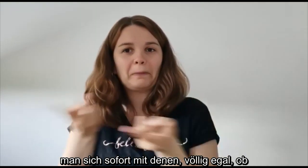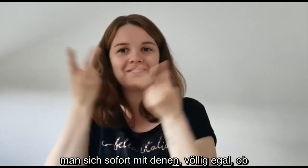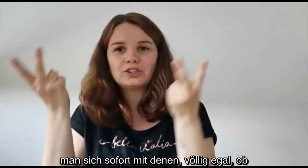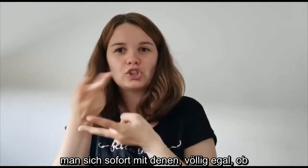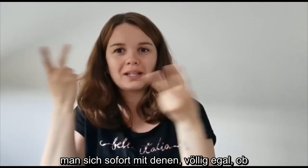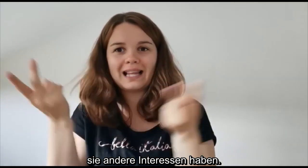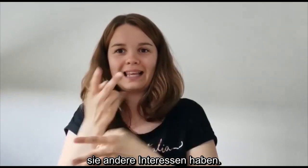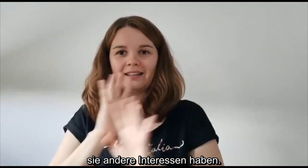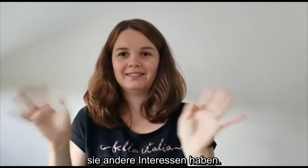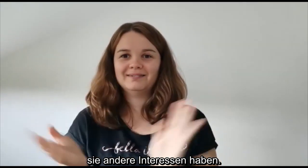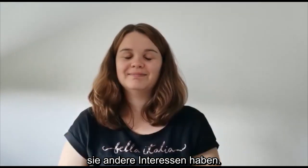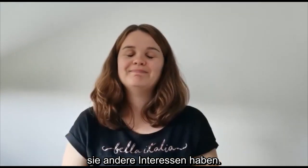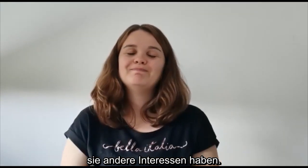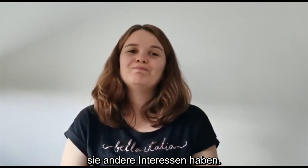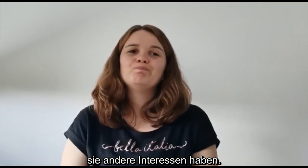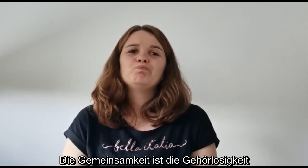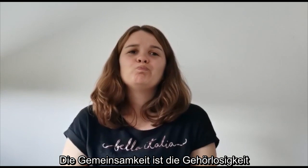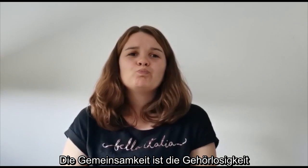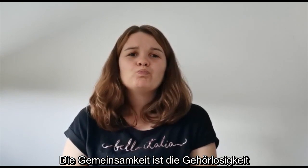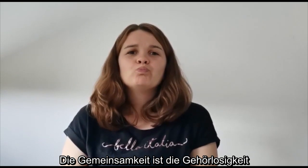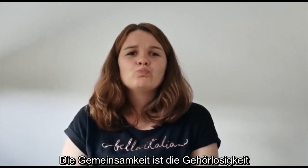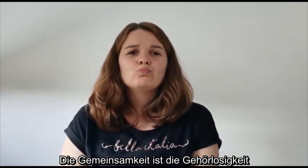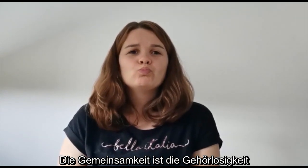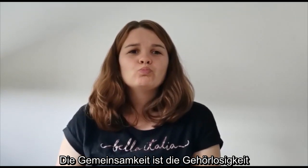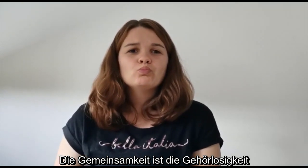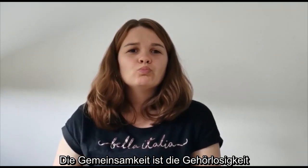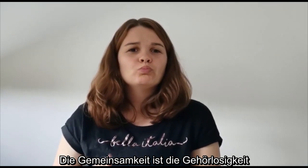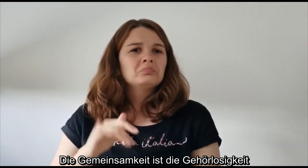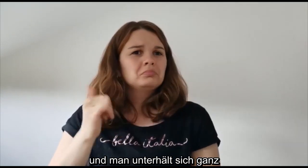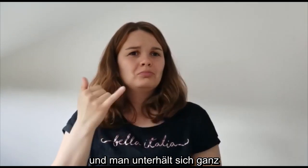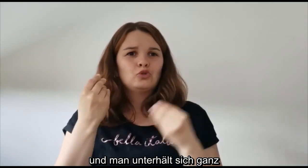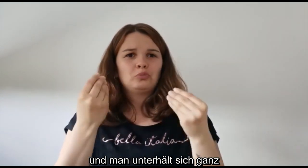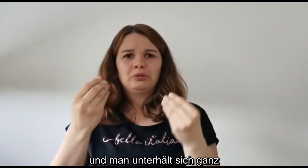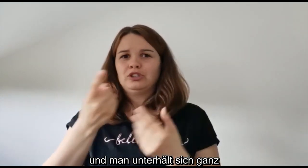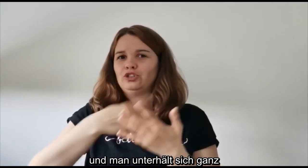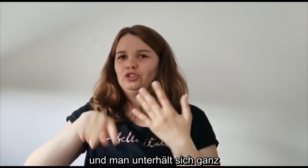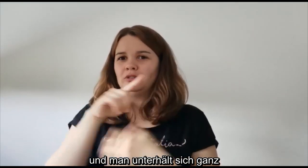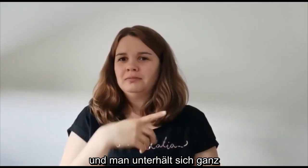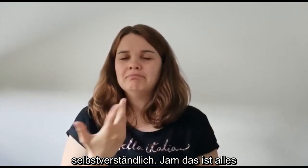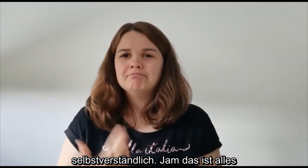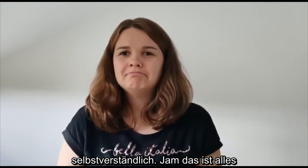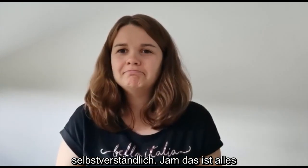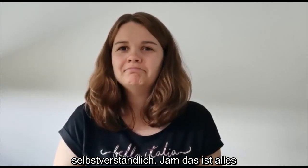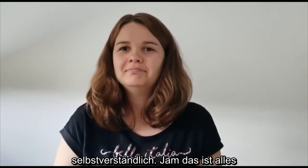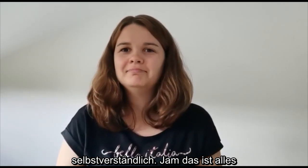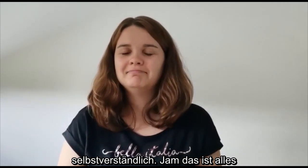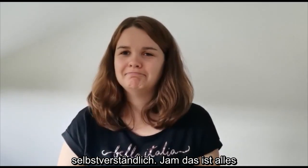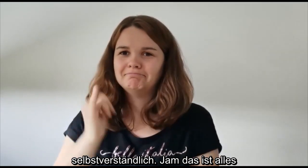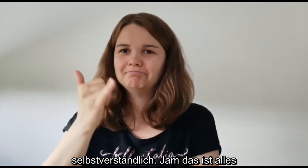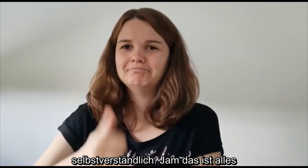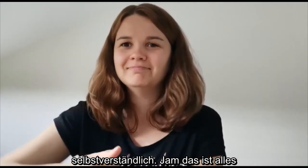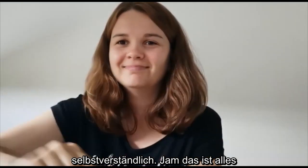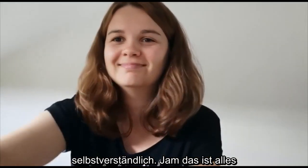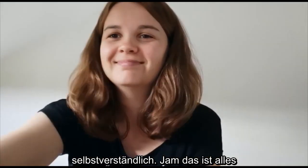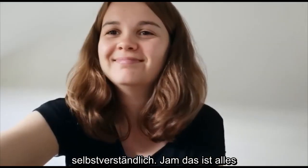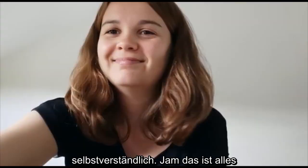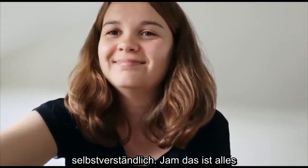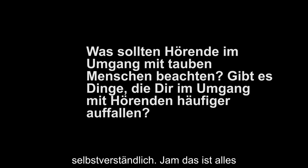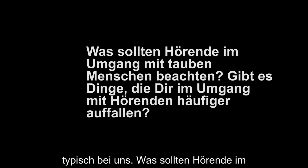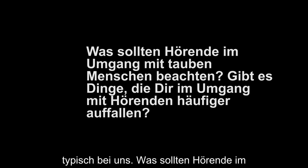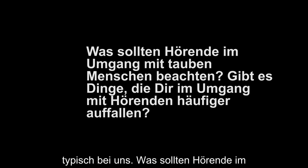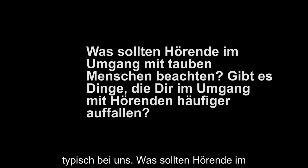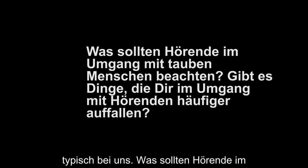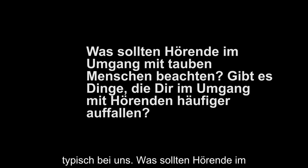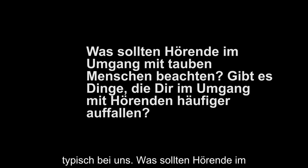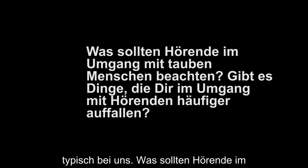denen Völlig egal, ob sie andere Interessen haben Die Gemeinsamkeit ist die Gehörlosigkeit Und man unterhält sich ganz selbstverständlich Ja, das